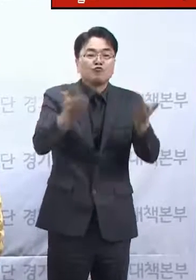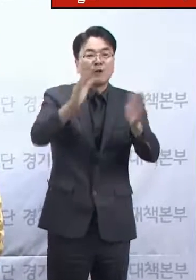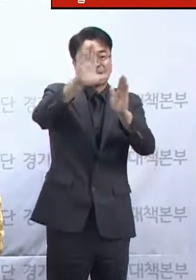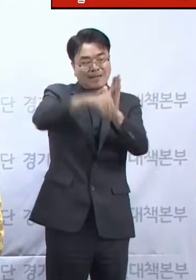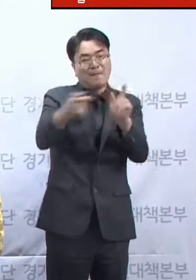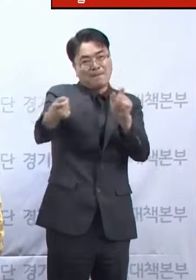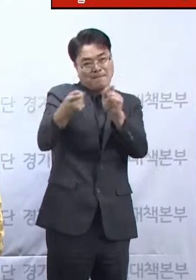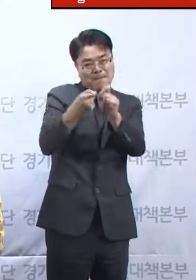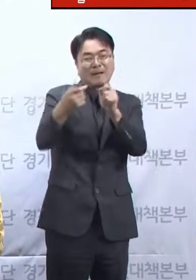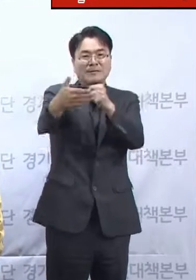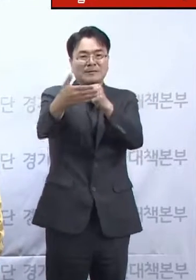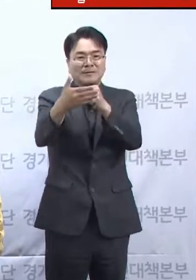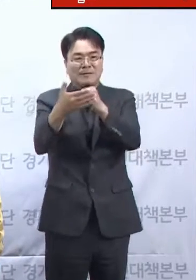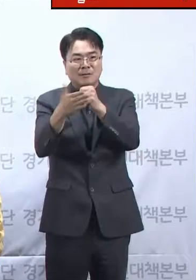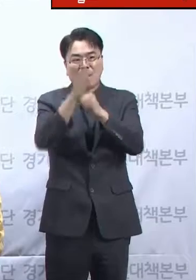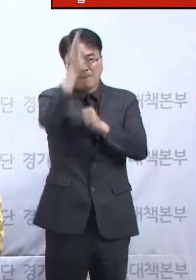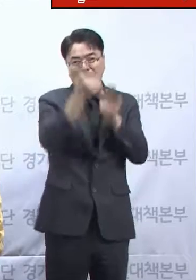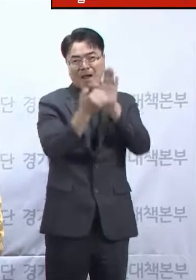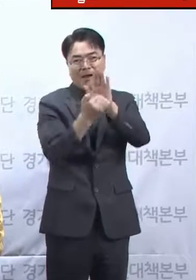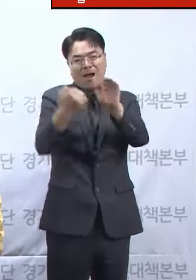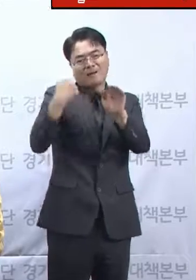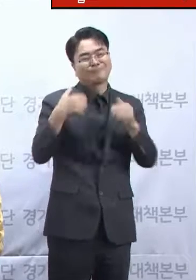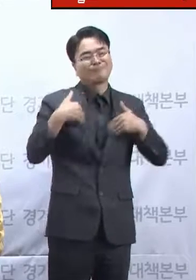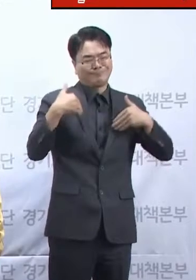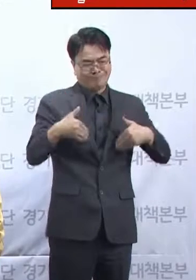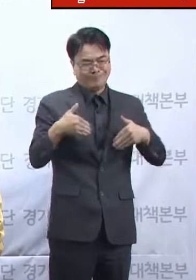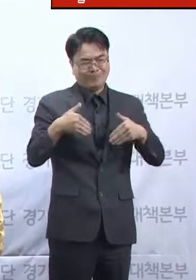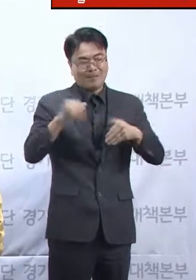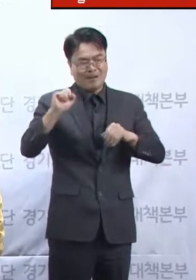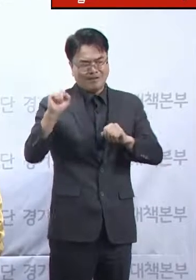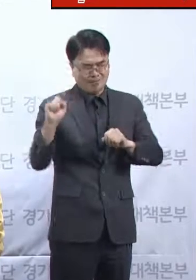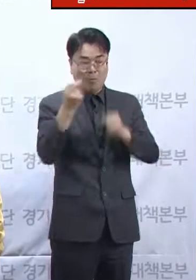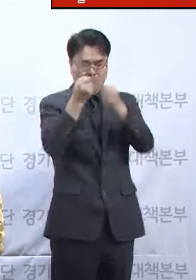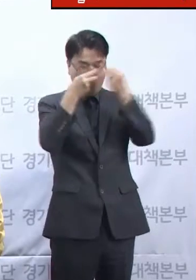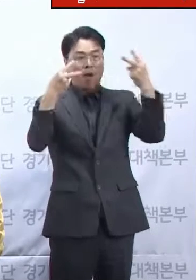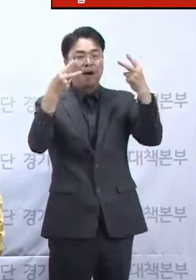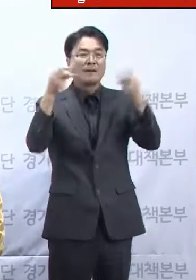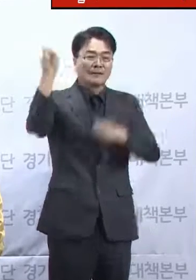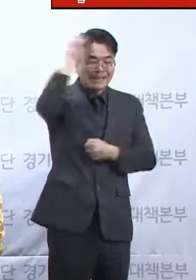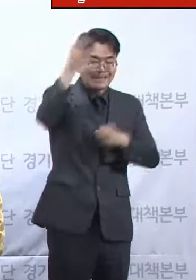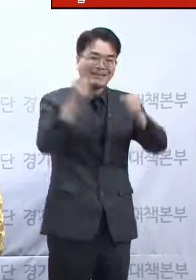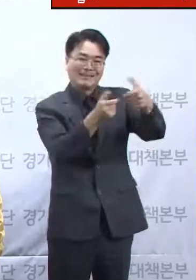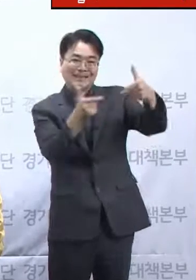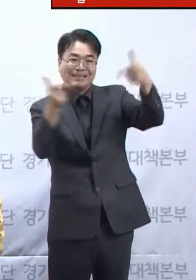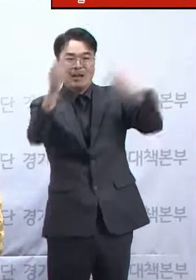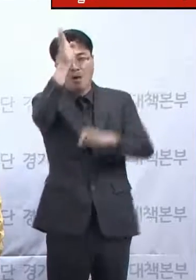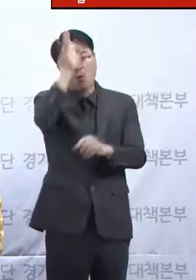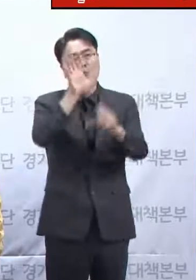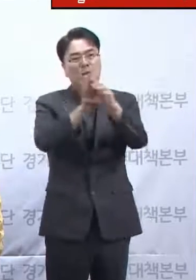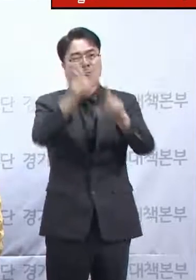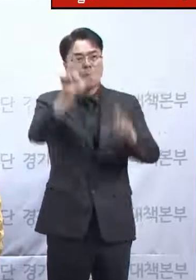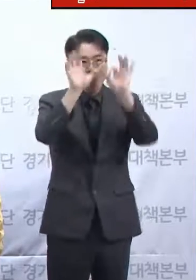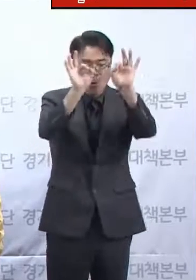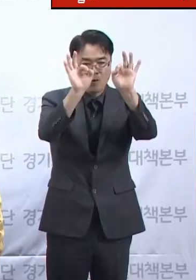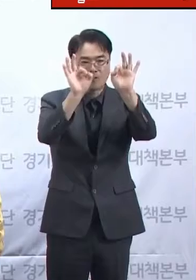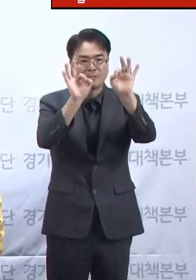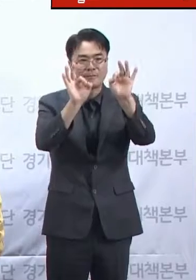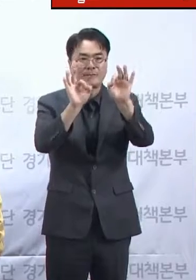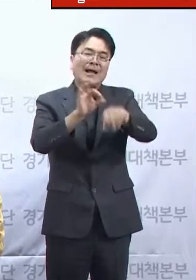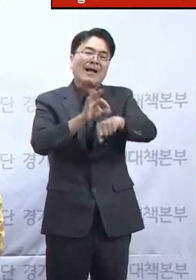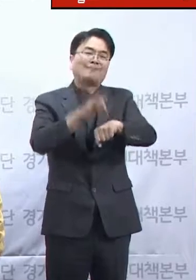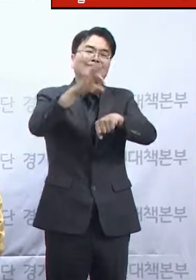방역망이 느슨해진 틈을 타서 코로나19가 급격하게 재확산되고 있습니다. 사소한